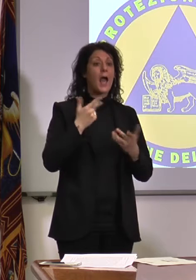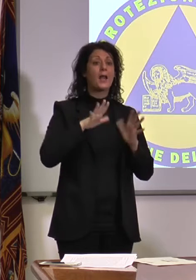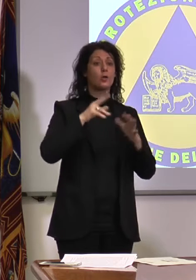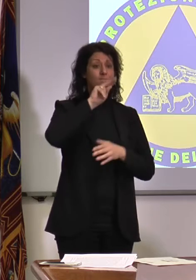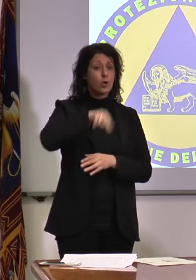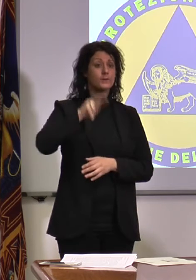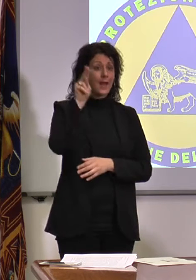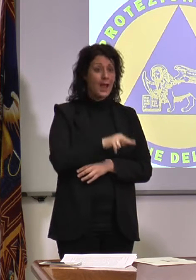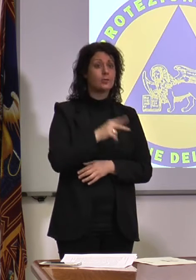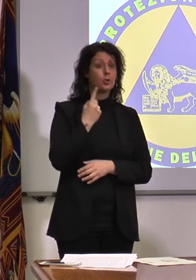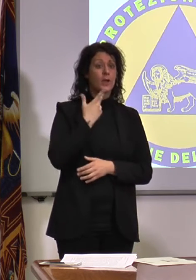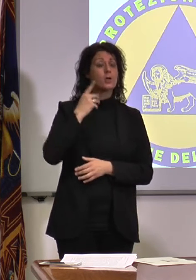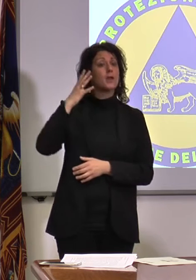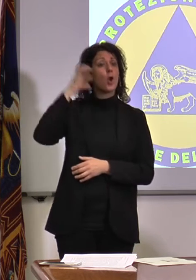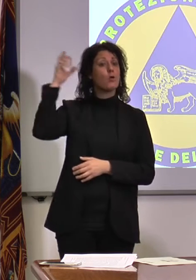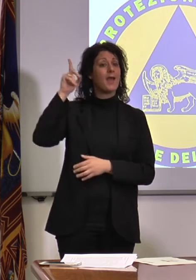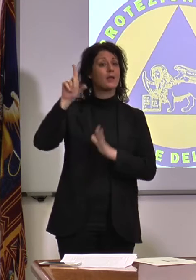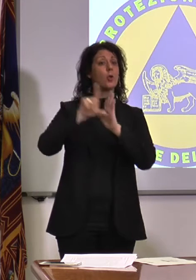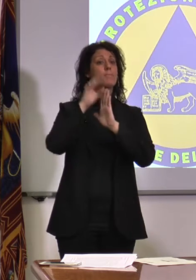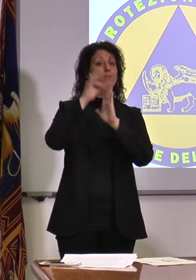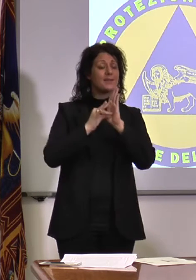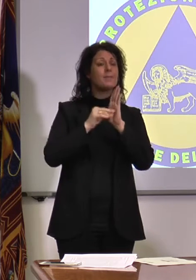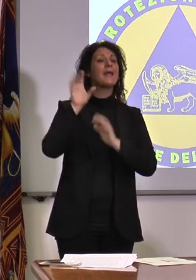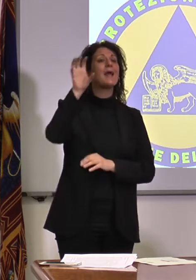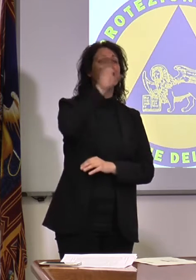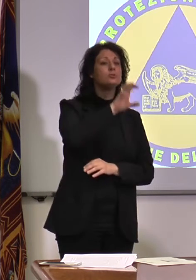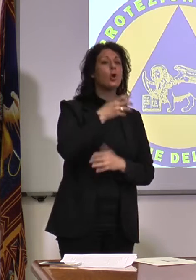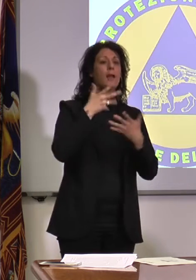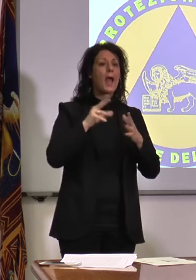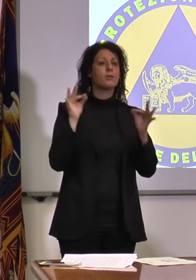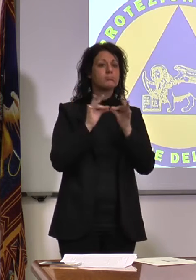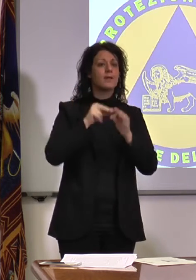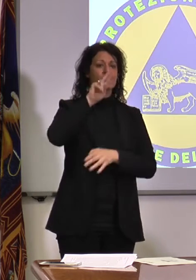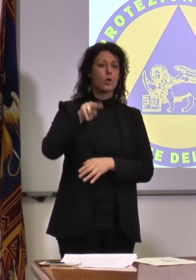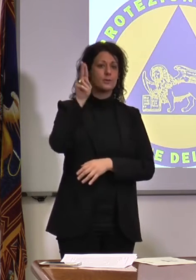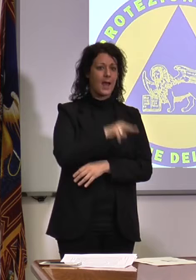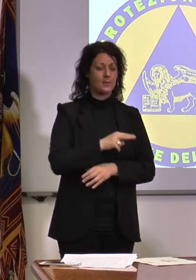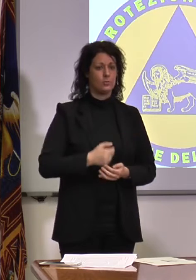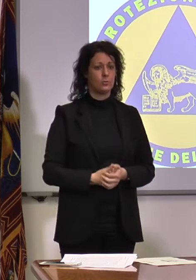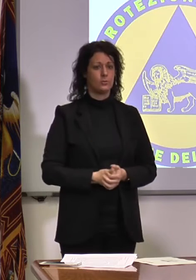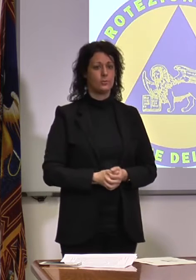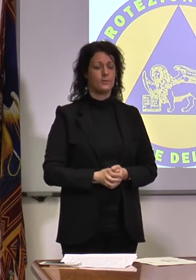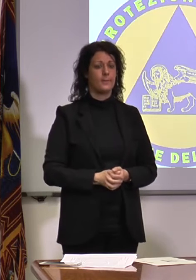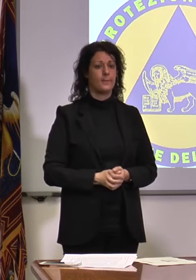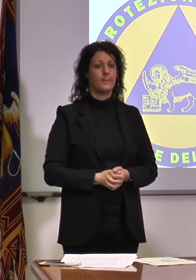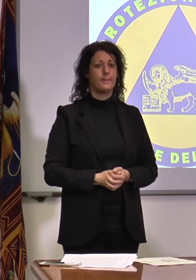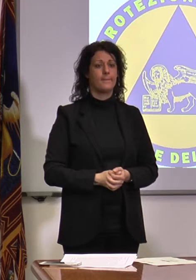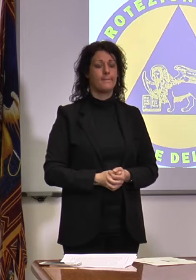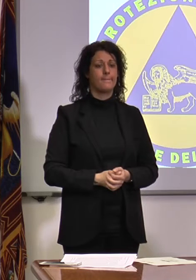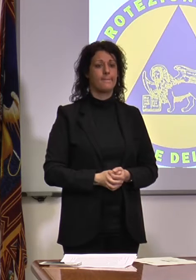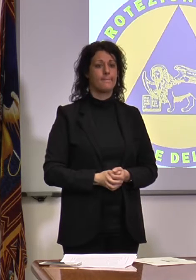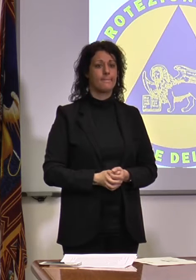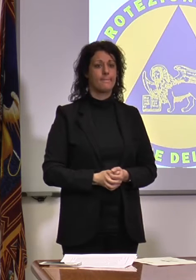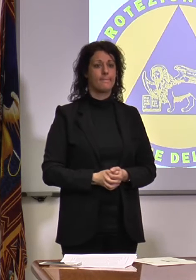provvedimenti del governo. Siccome c'è l'intesa, per evitare di fare cagnara, anche se alcune cose